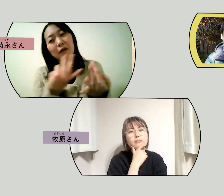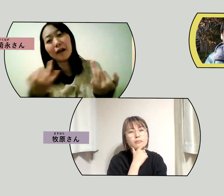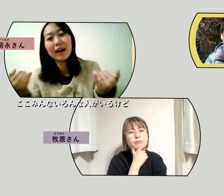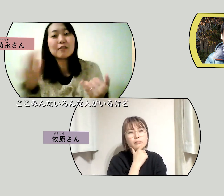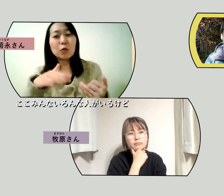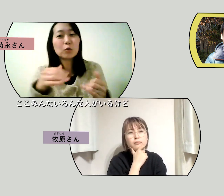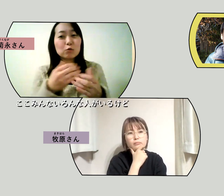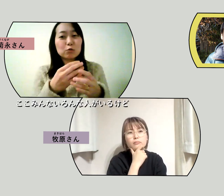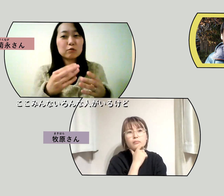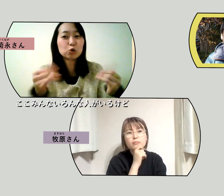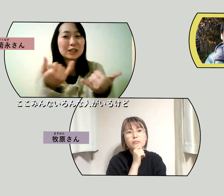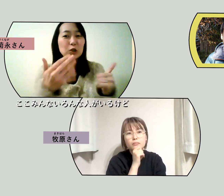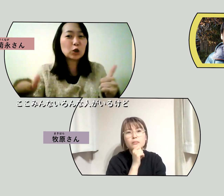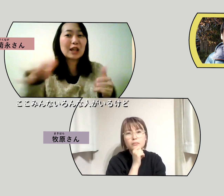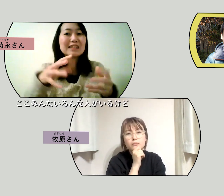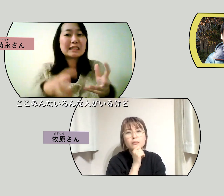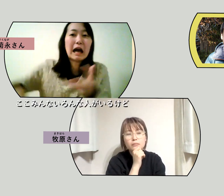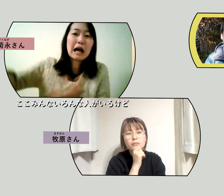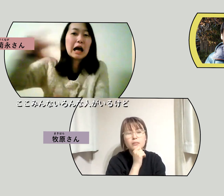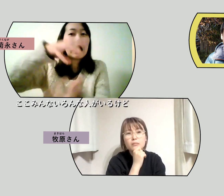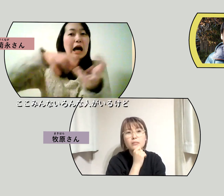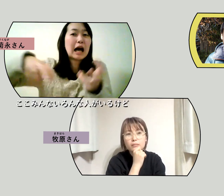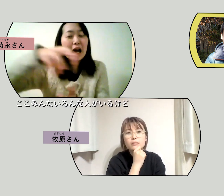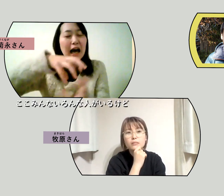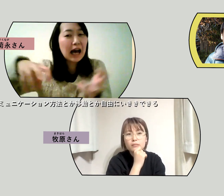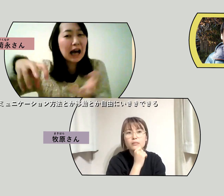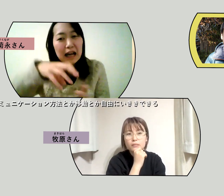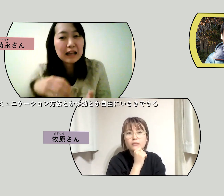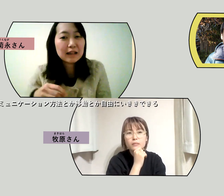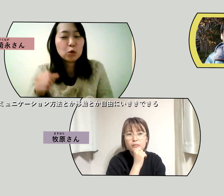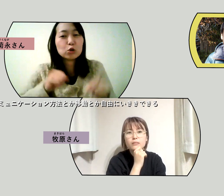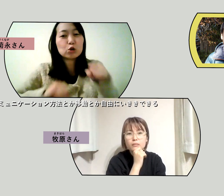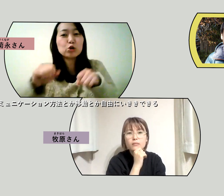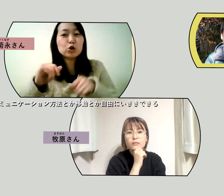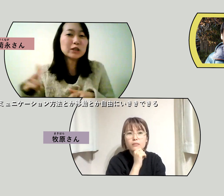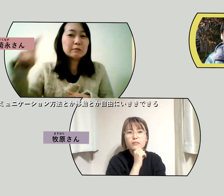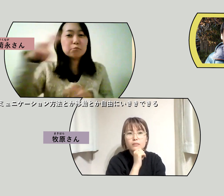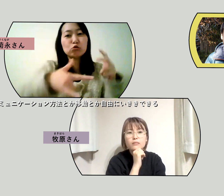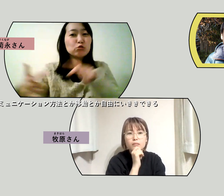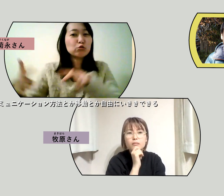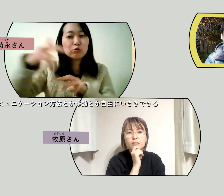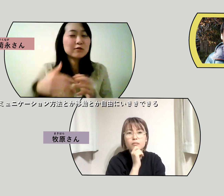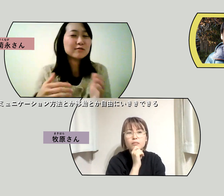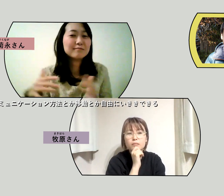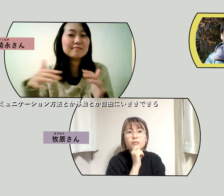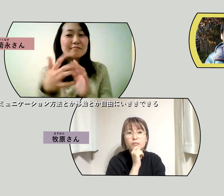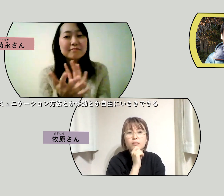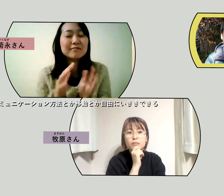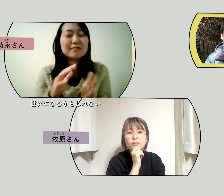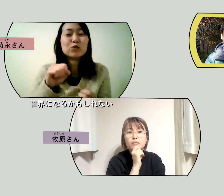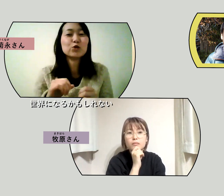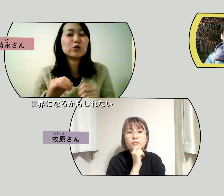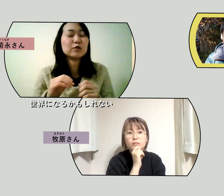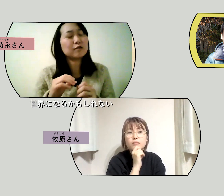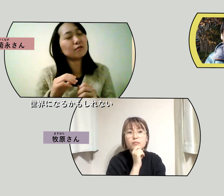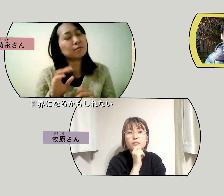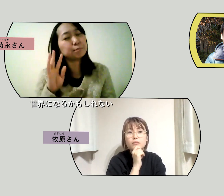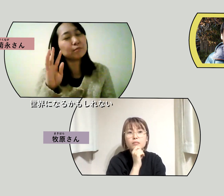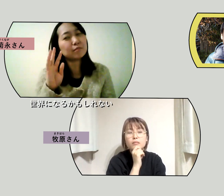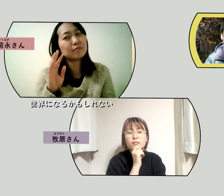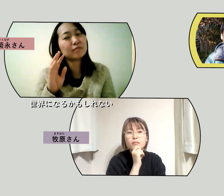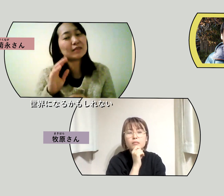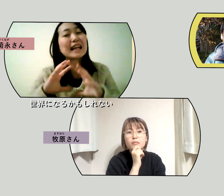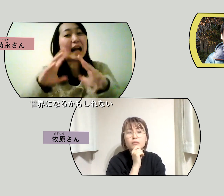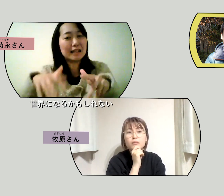ねうんうんうんこの世界いろんな人がいて民族やコミュニケーション方法とか